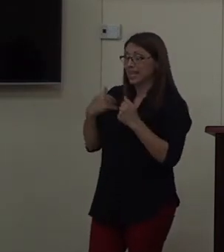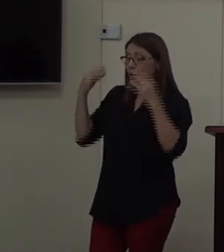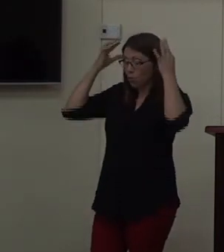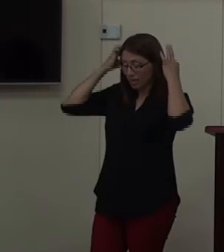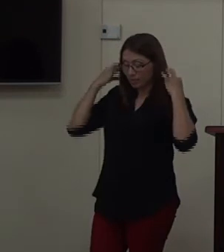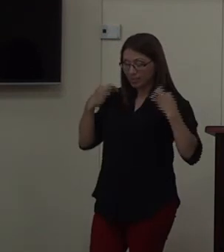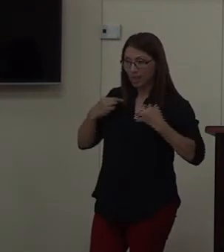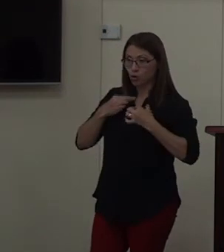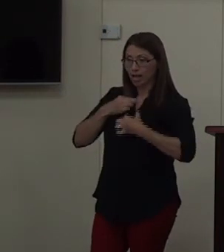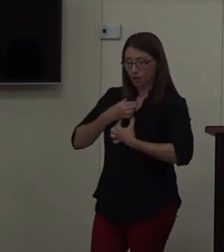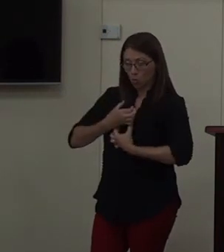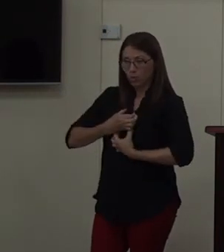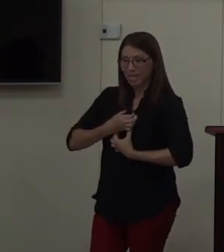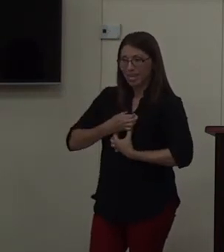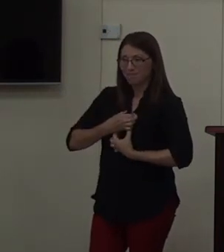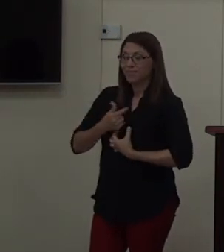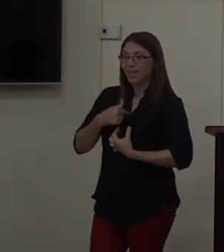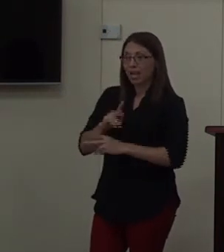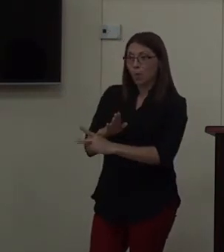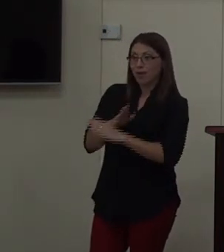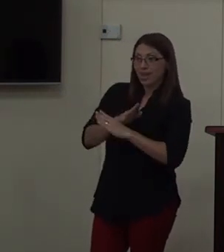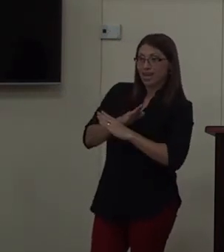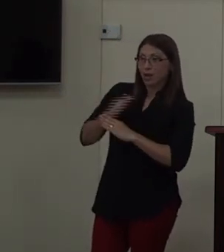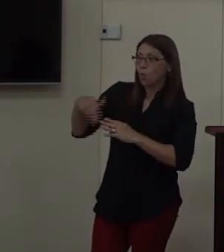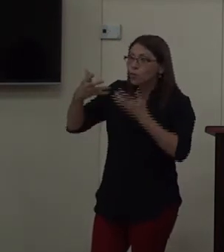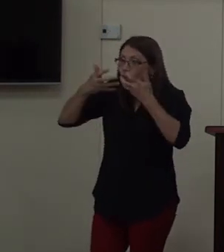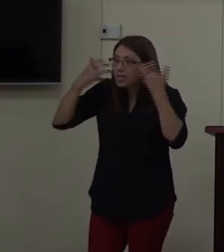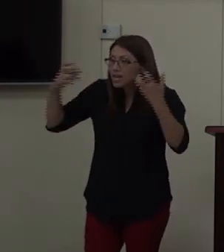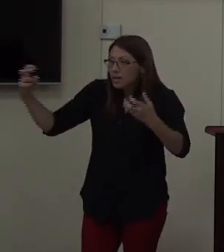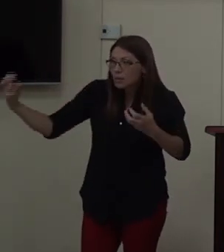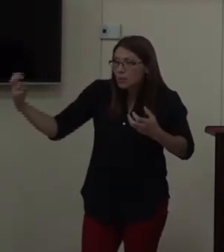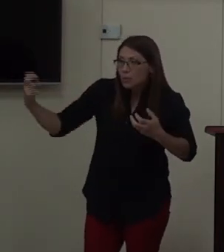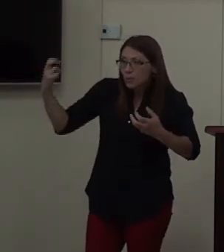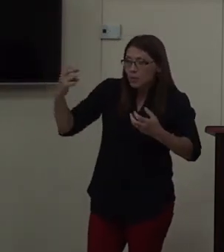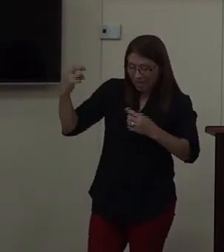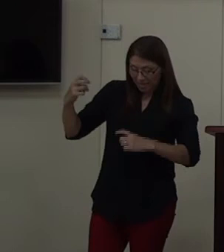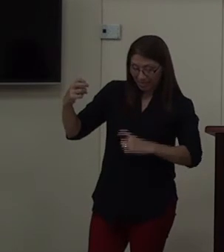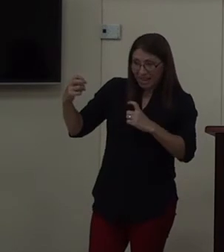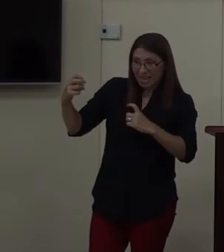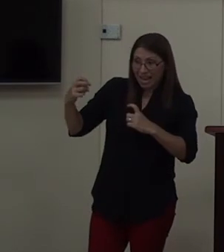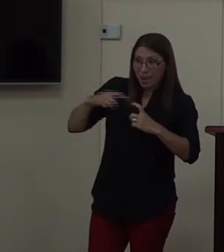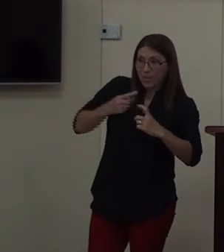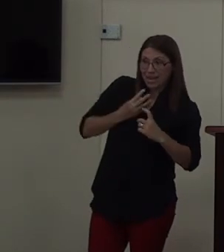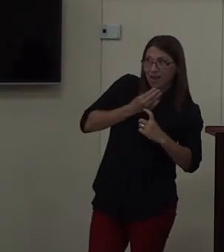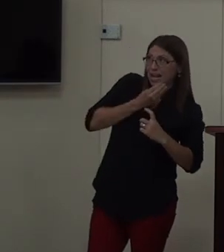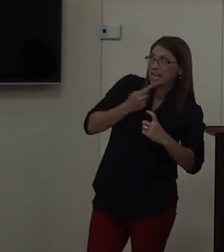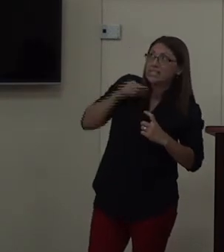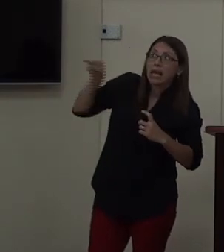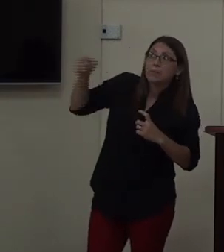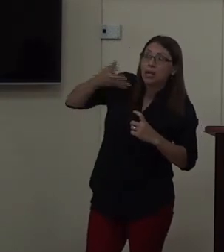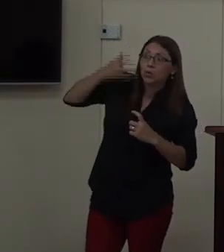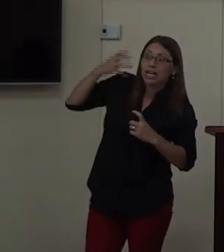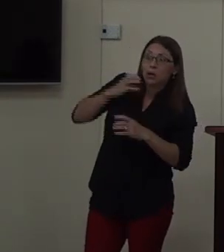previene, lo previene cuando se acerca un tigre. Entonces ese dije le empieza a hablar y le dice, viene un tigre, cuidado, cuidado, ¿verdad? Porque los tigres